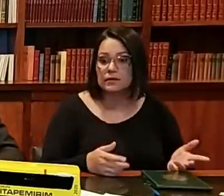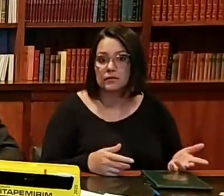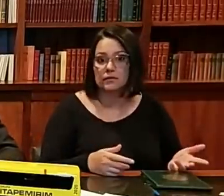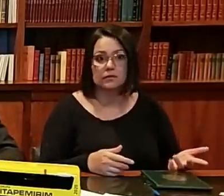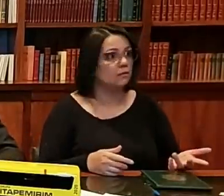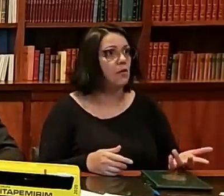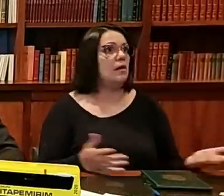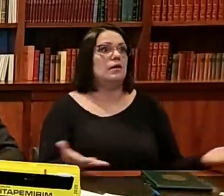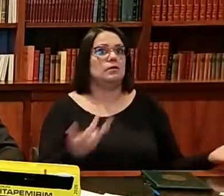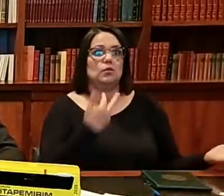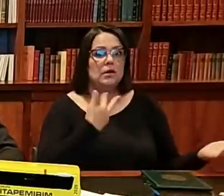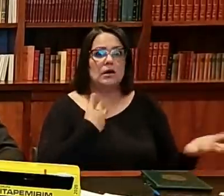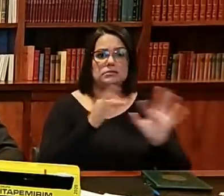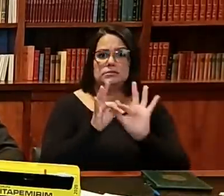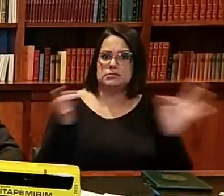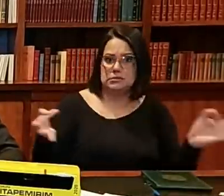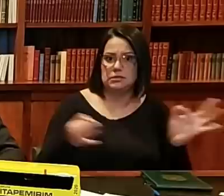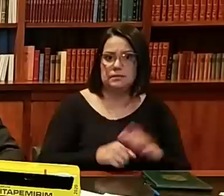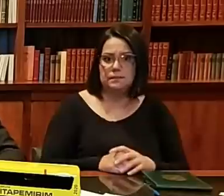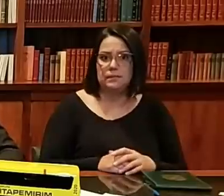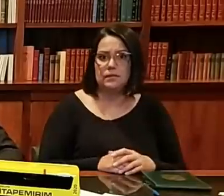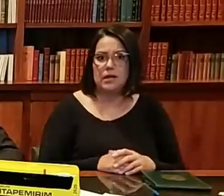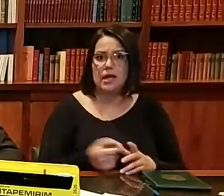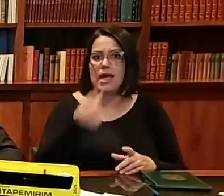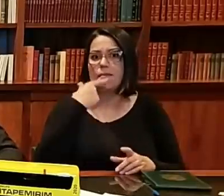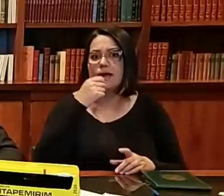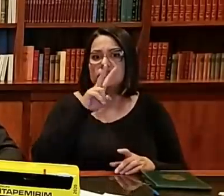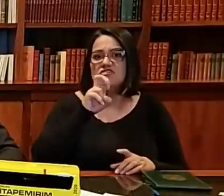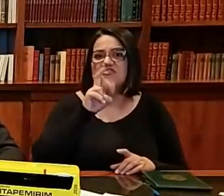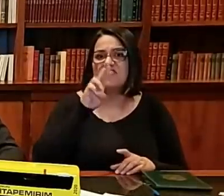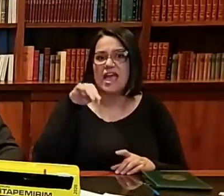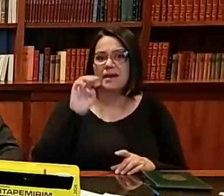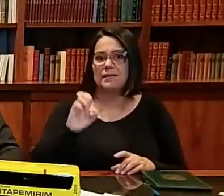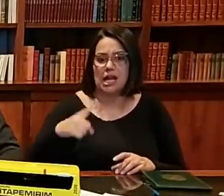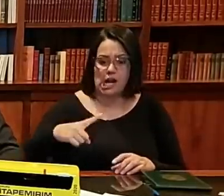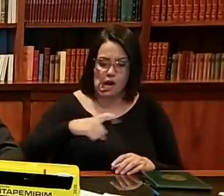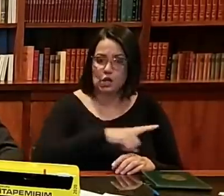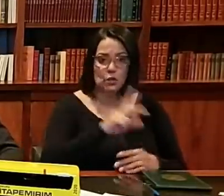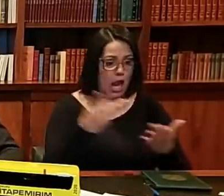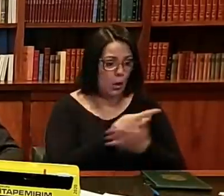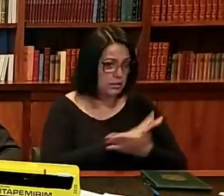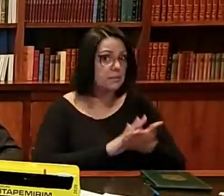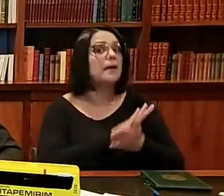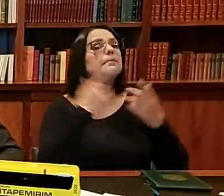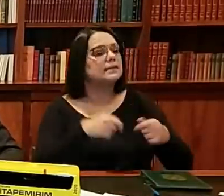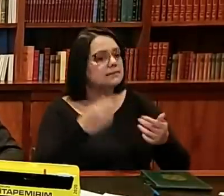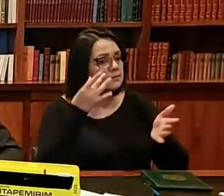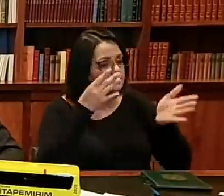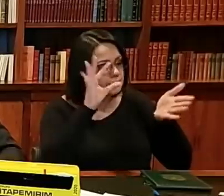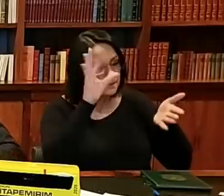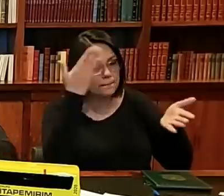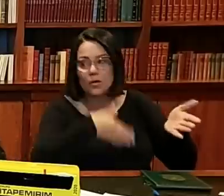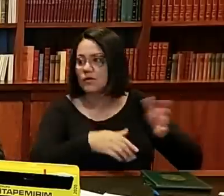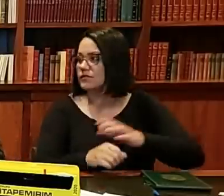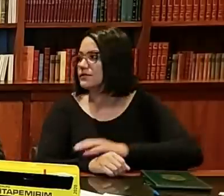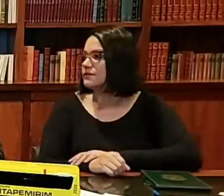É o que você fez. É, e é simples, era um, vamos assim dizer, era um vermífugo. É, não tinha nem efeito colateral, mas mesmo assim tinha que fazer. Tarcísio, olha